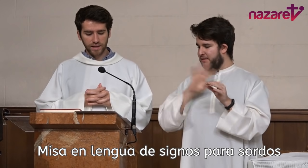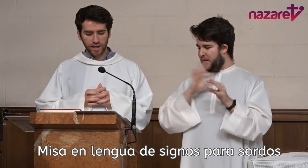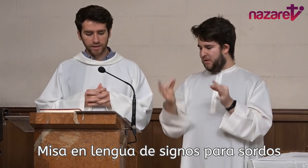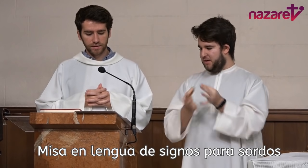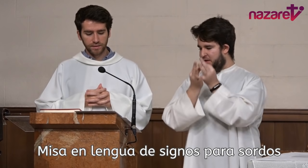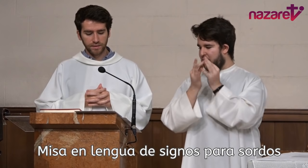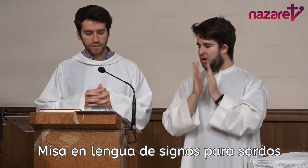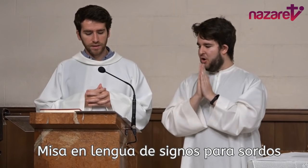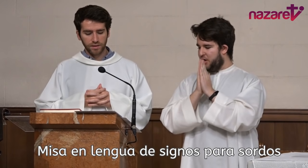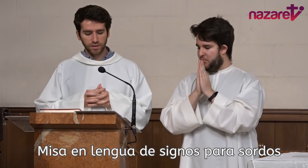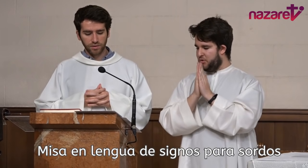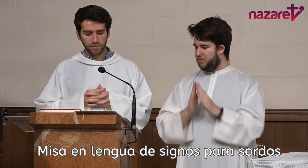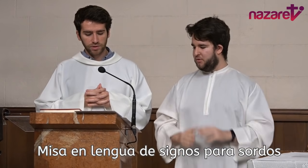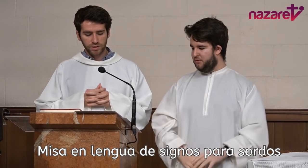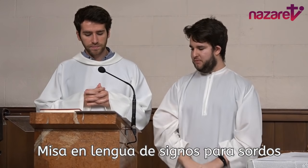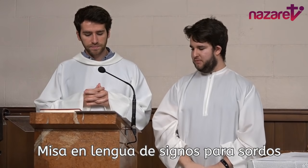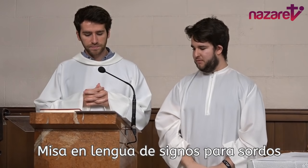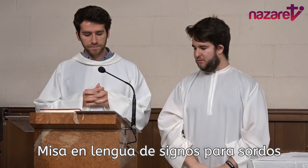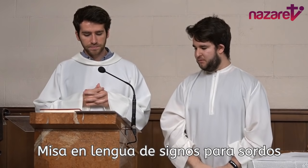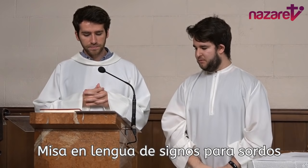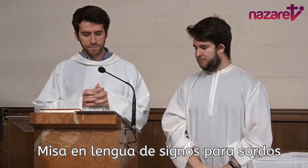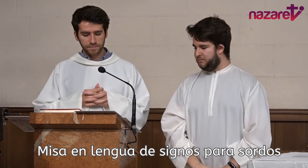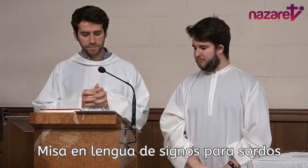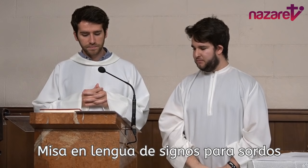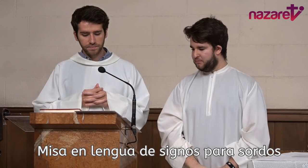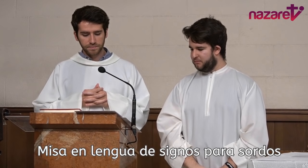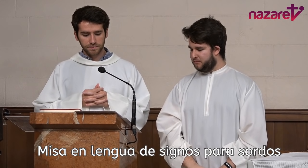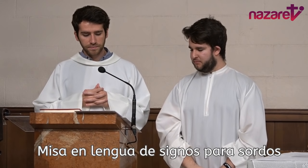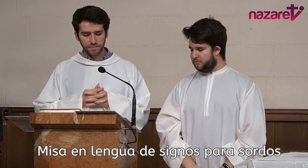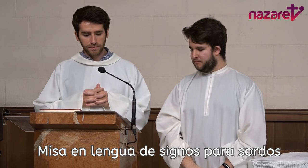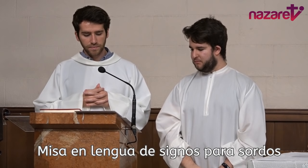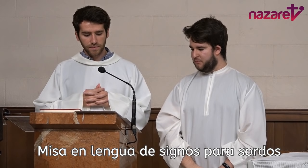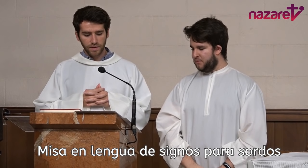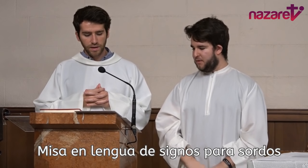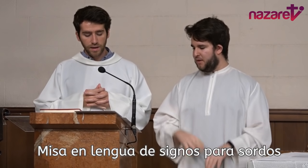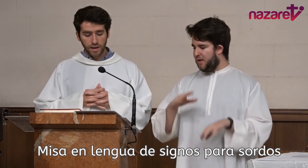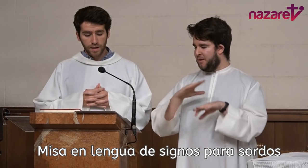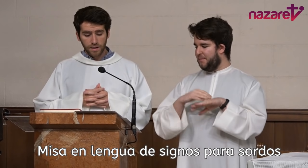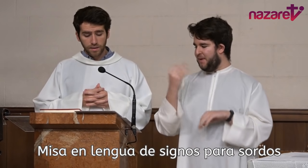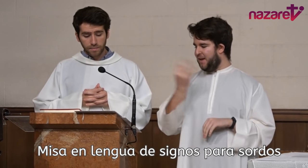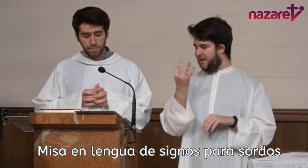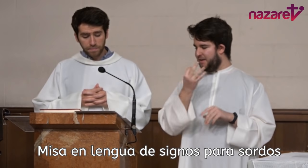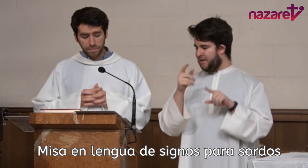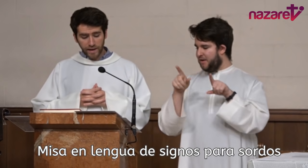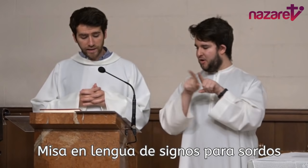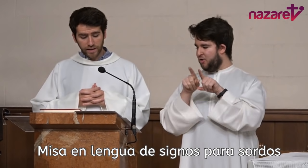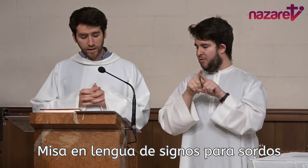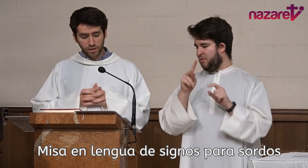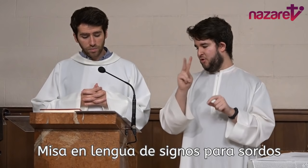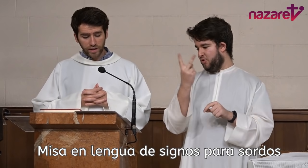Eucaristía. Oremos. Jesús resucitado, escúchanos. Para que, como